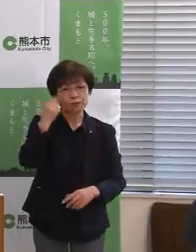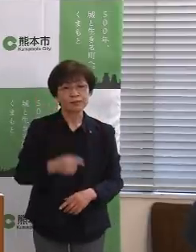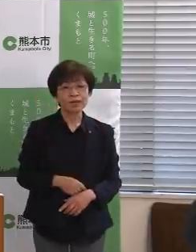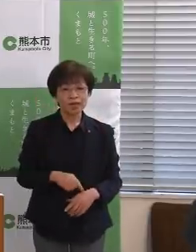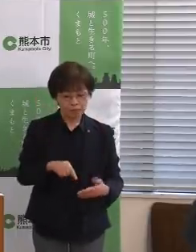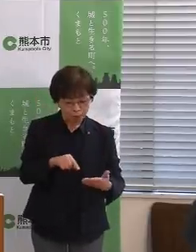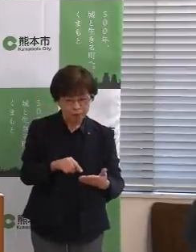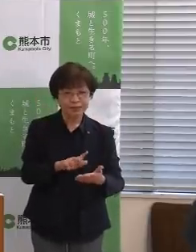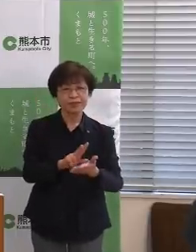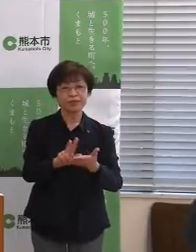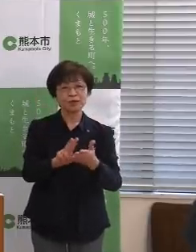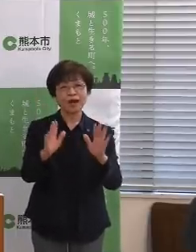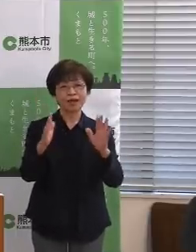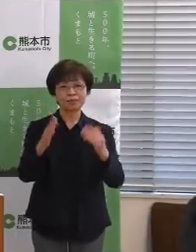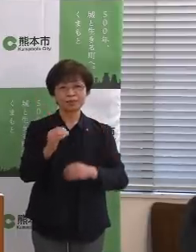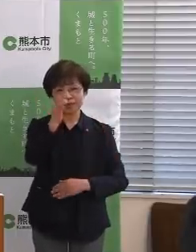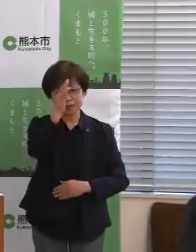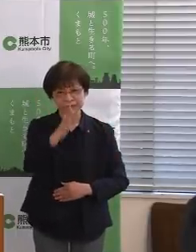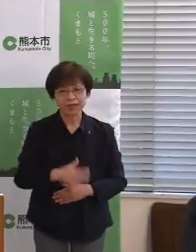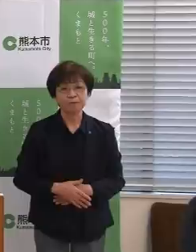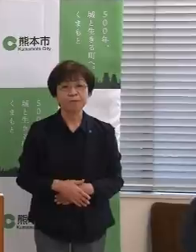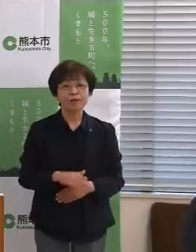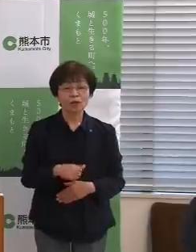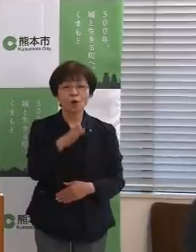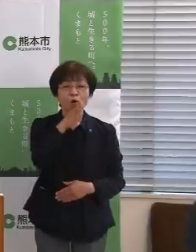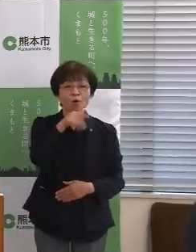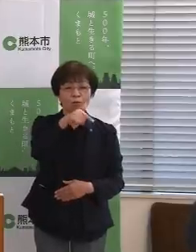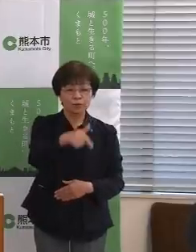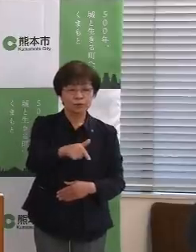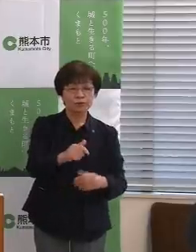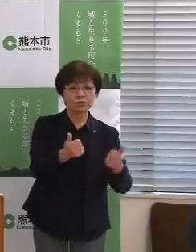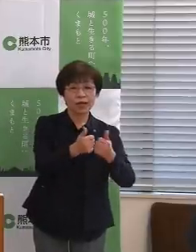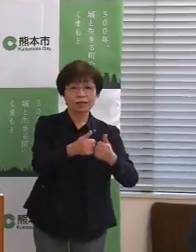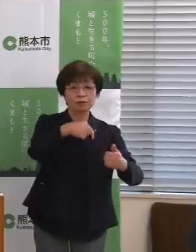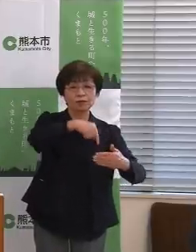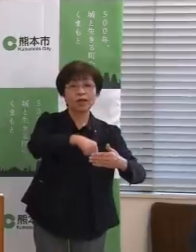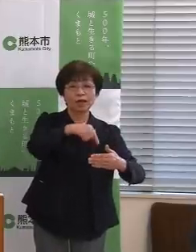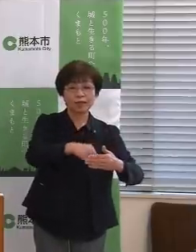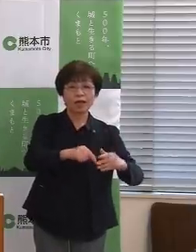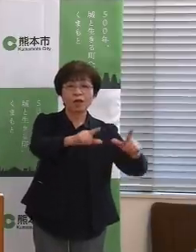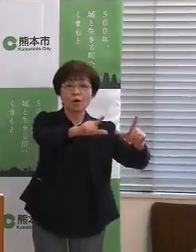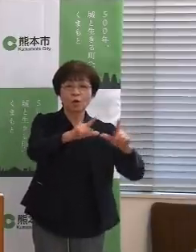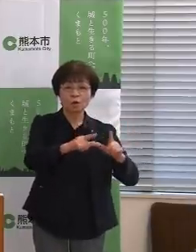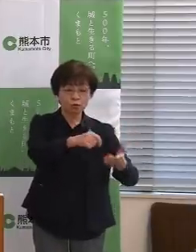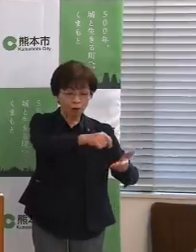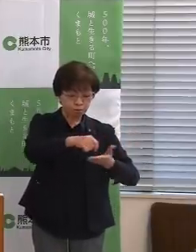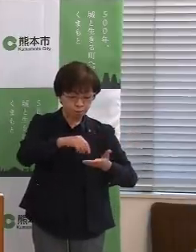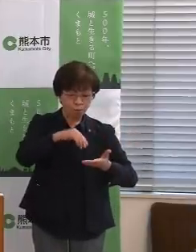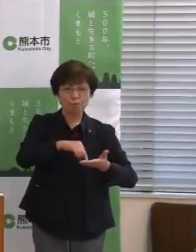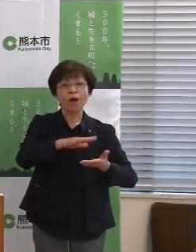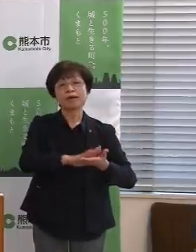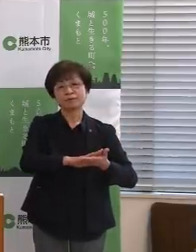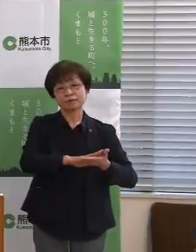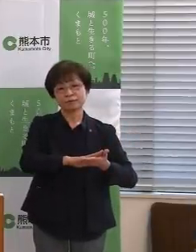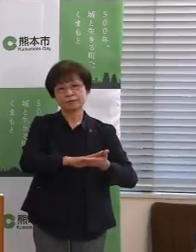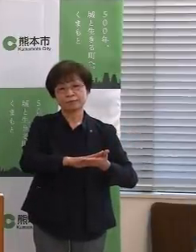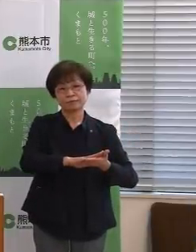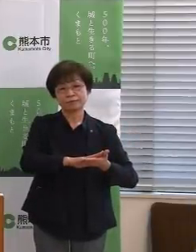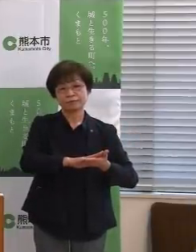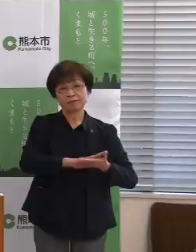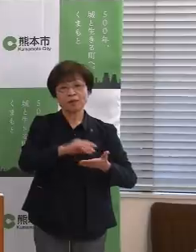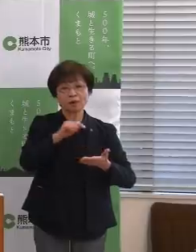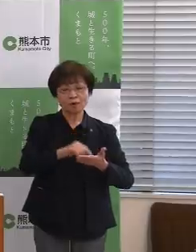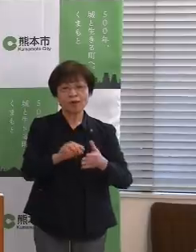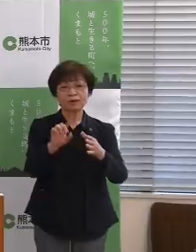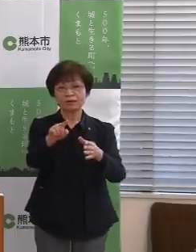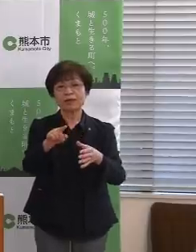手元にありませんけれども、今日の本部会議の中でもその報告は実際にあっておりますのでですね、その辺